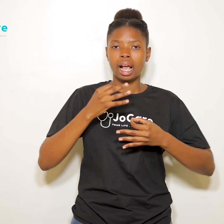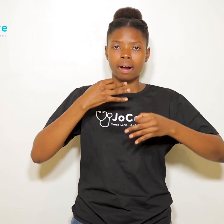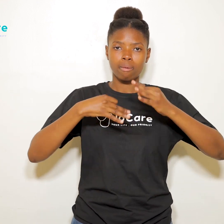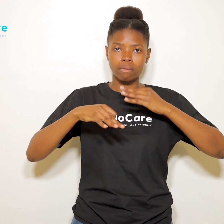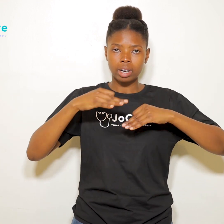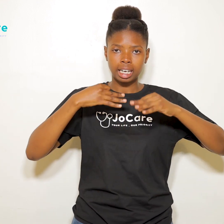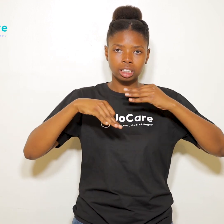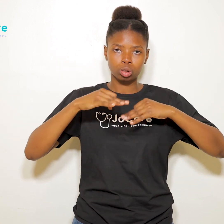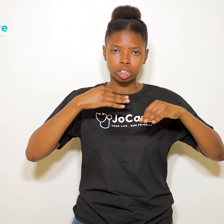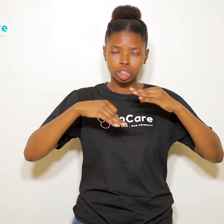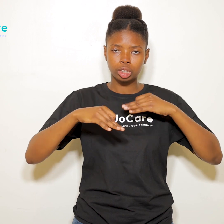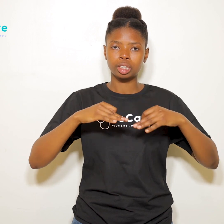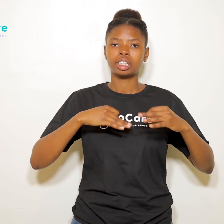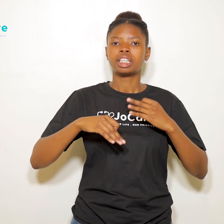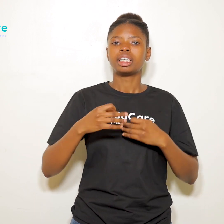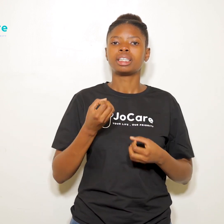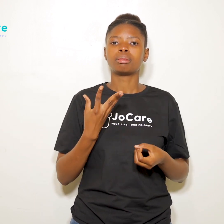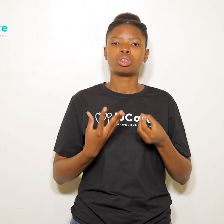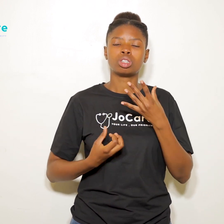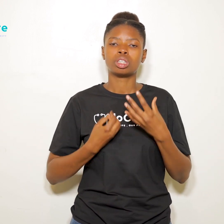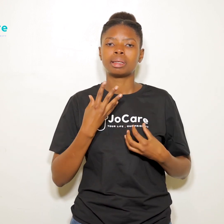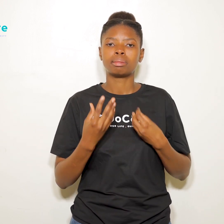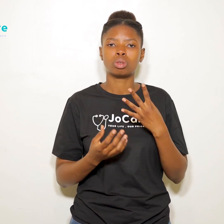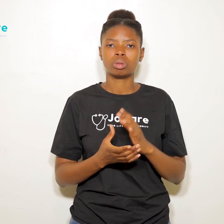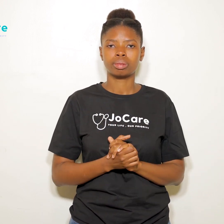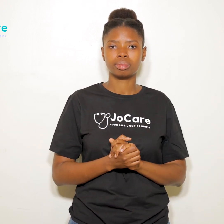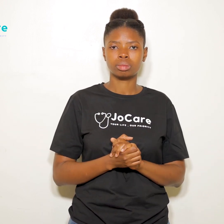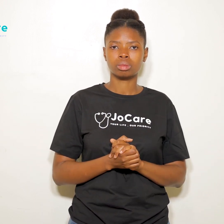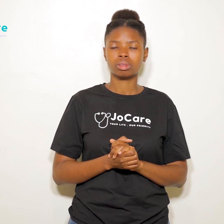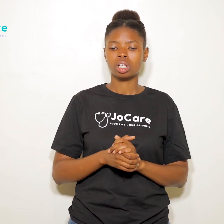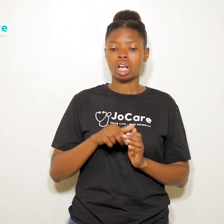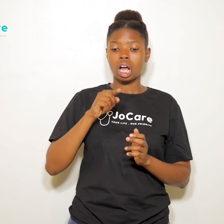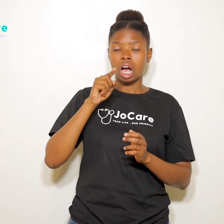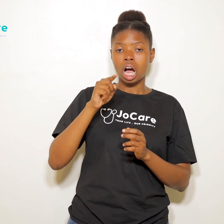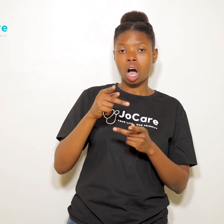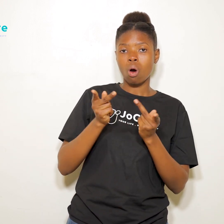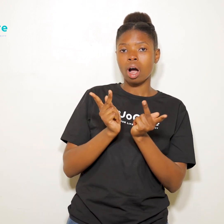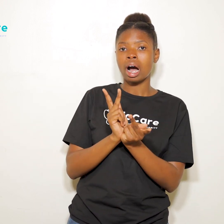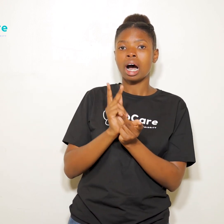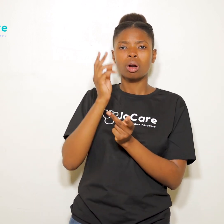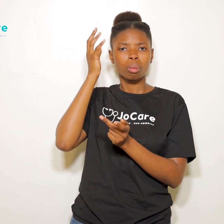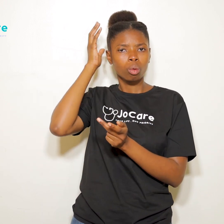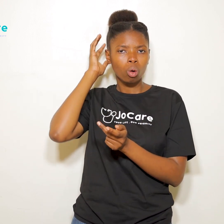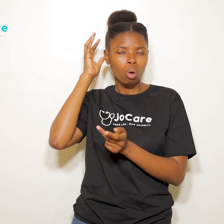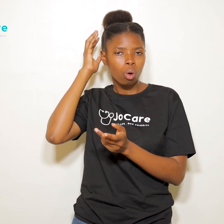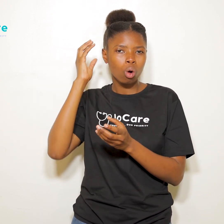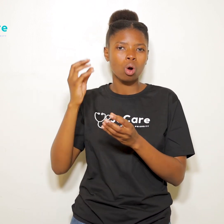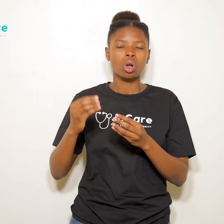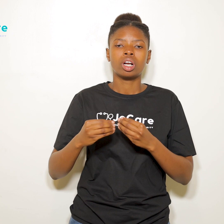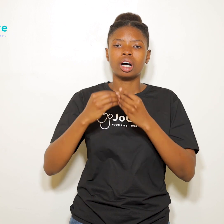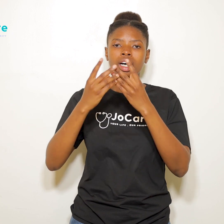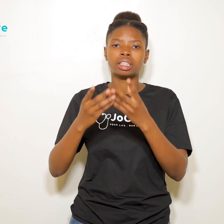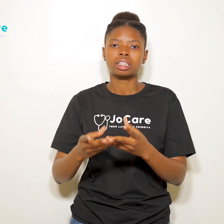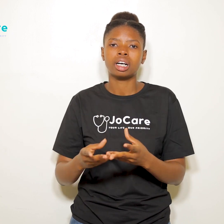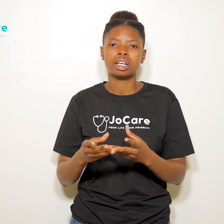iyo hypothalamus niyo itanga komande ku yindi glande yitwa pituitary gland, noneho nayo